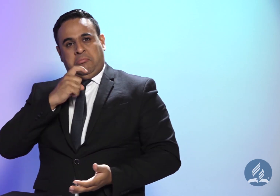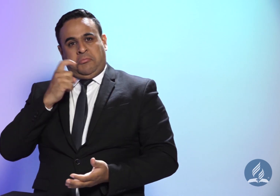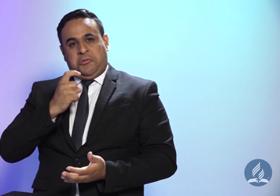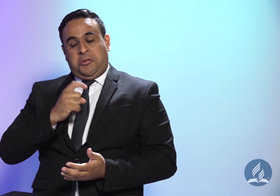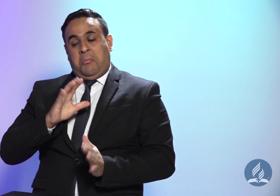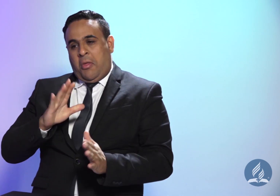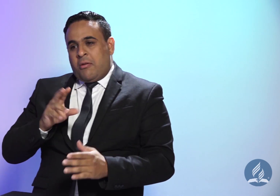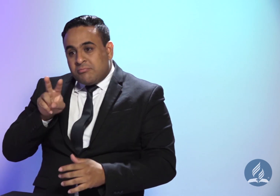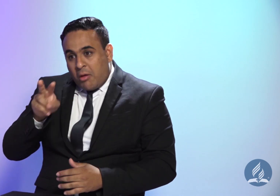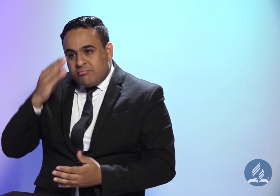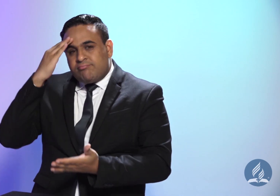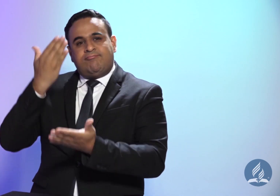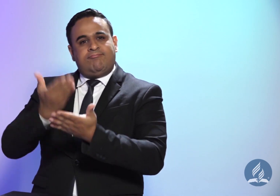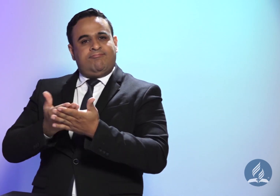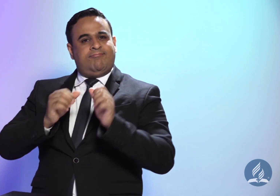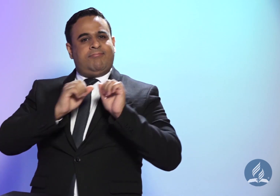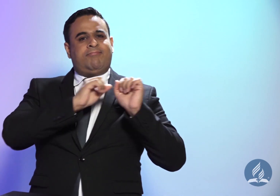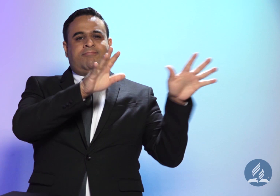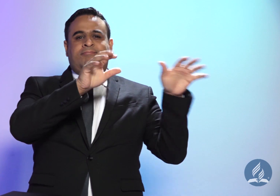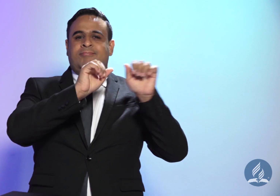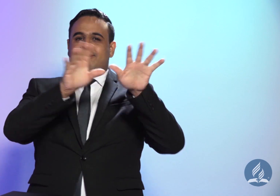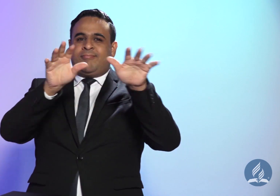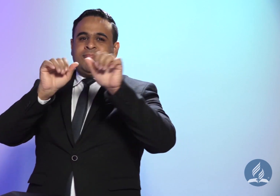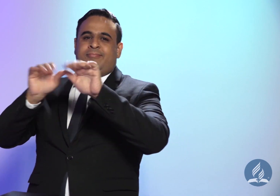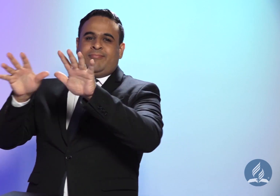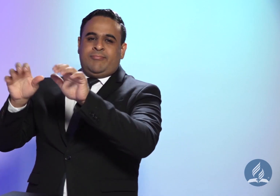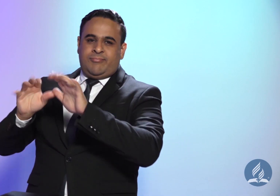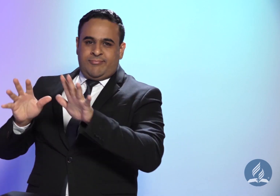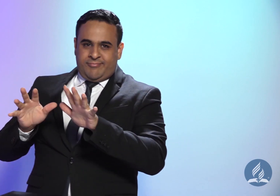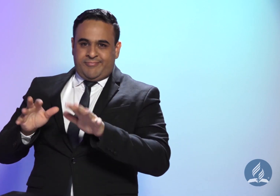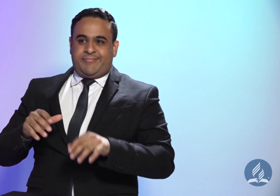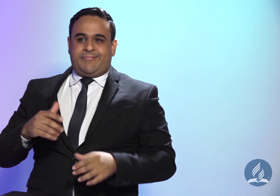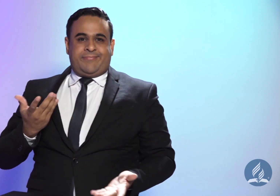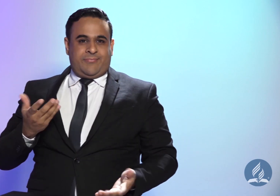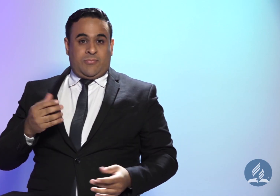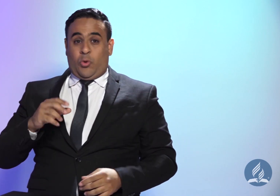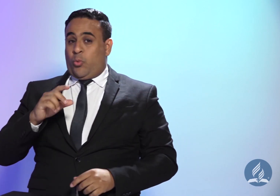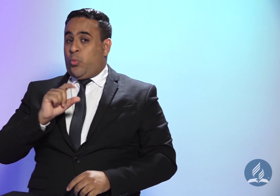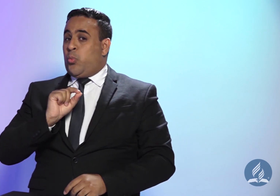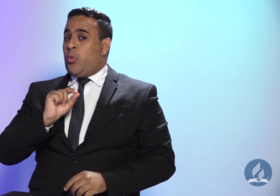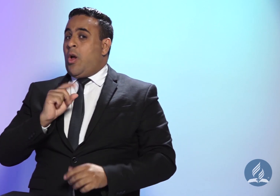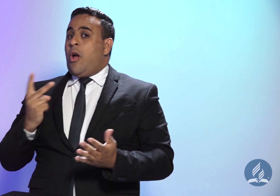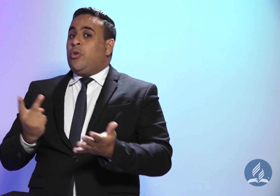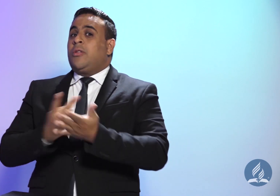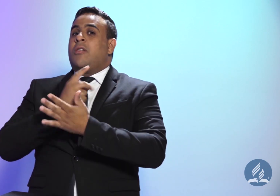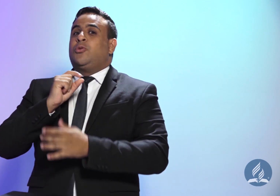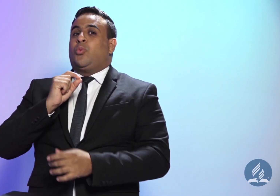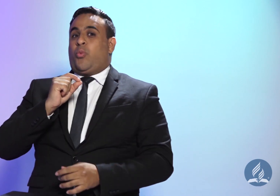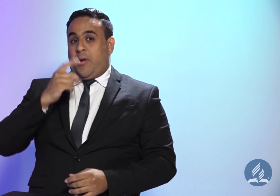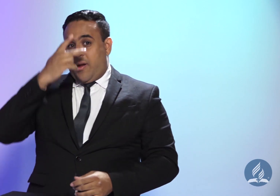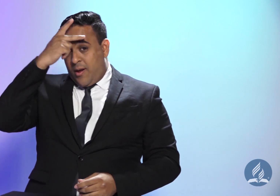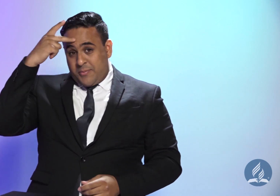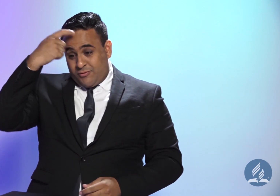mesmo você saber se é verdade ou se é mentira. Você simplesmente olha, acredita no que você viu e